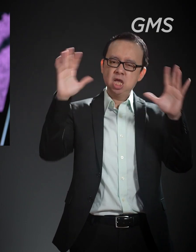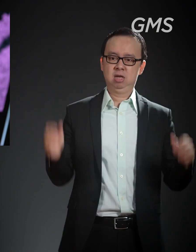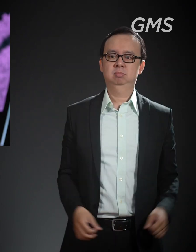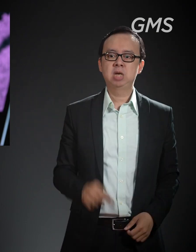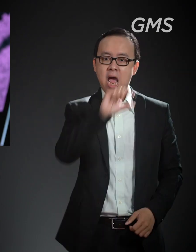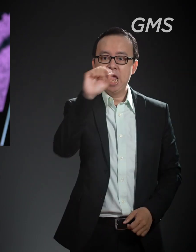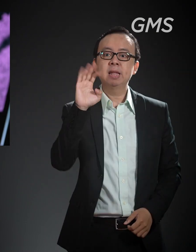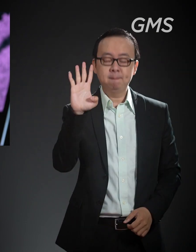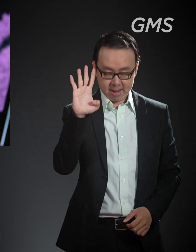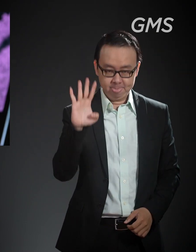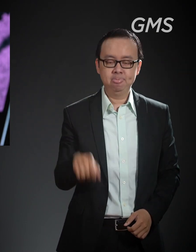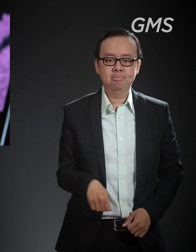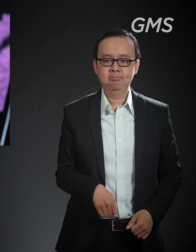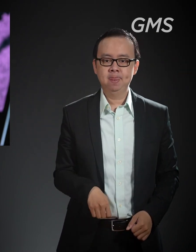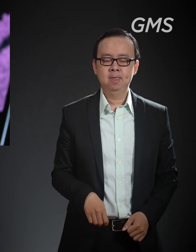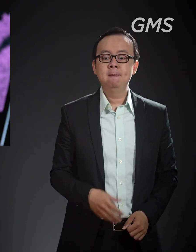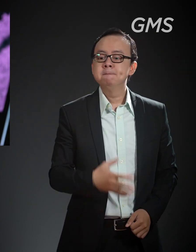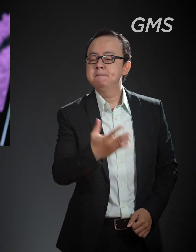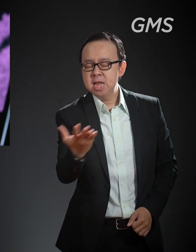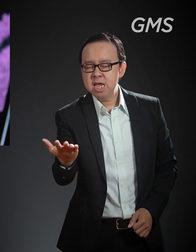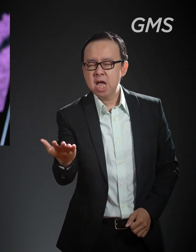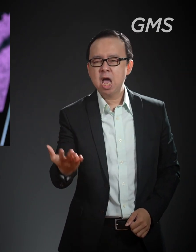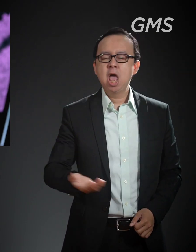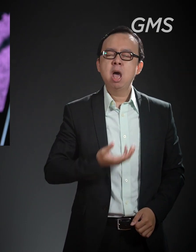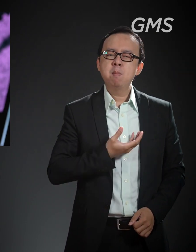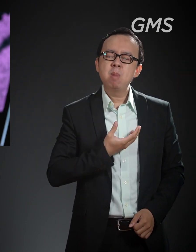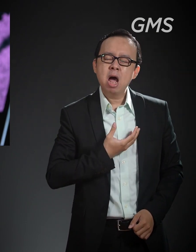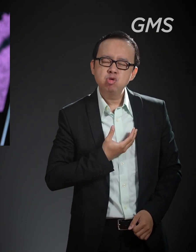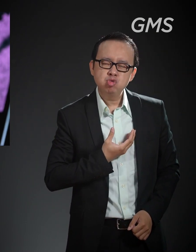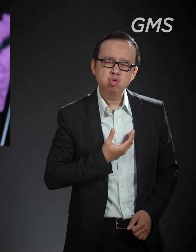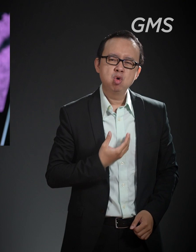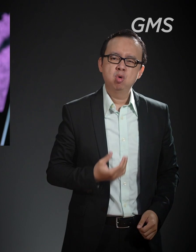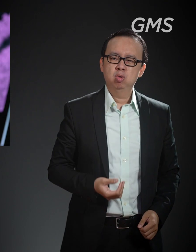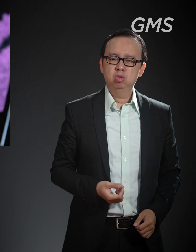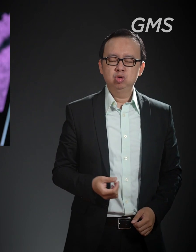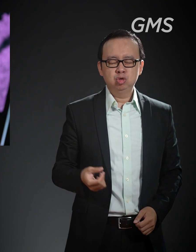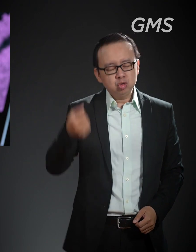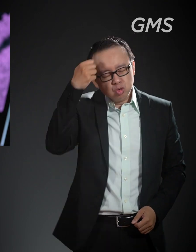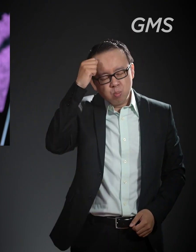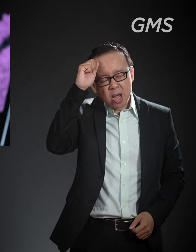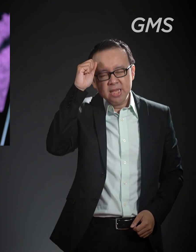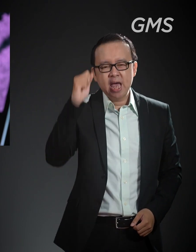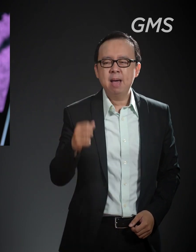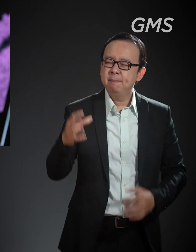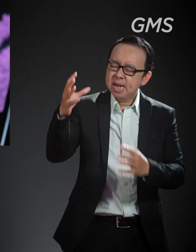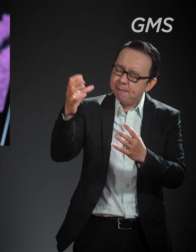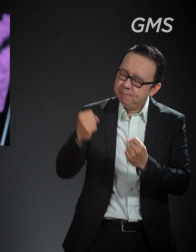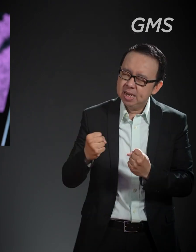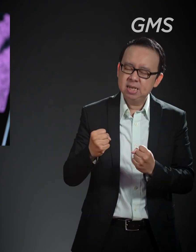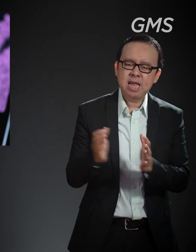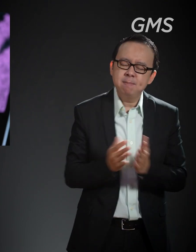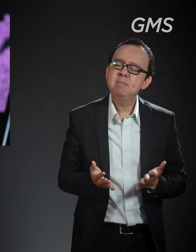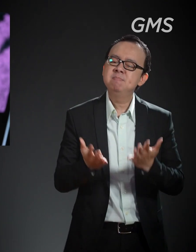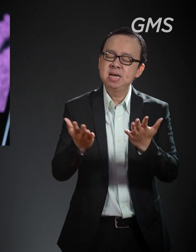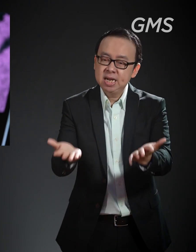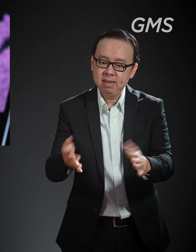ready? Meminta dan mendesak kepada kami. Supaya mereka juga beroleh kasih karunia untuk mengambil bagian dalam pelayanan kepada